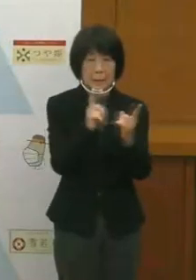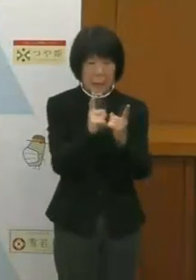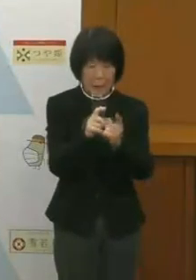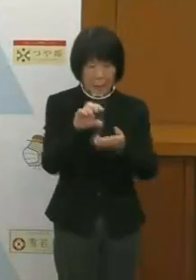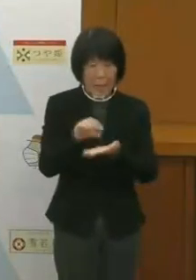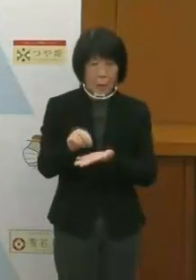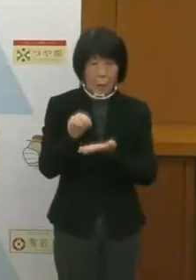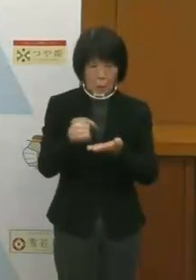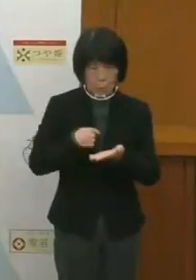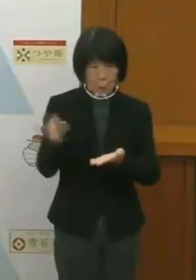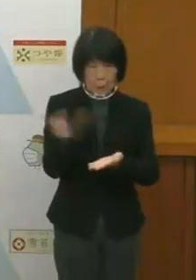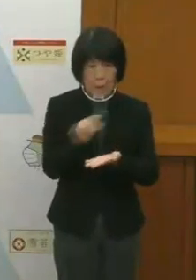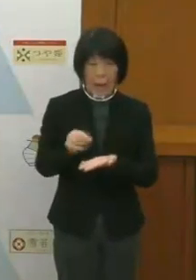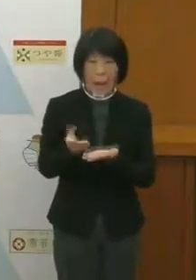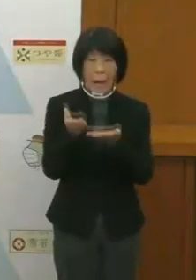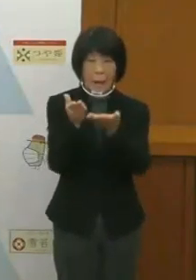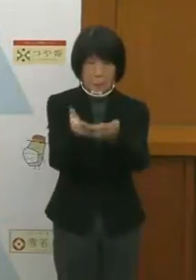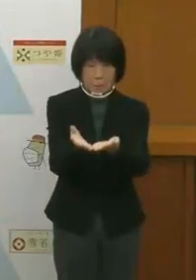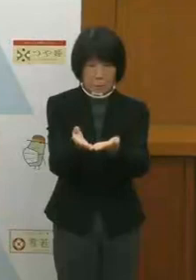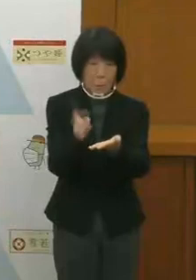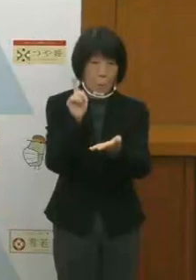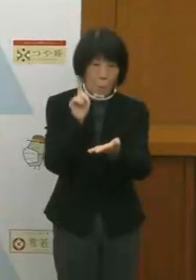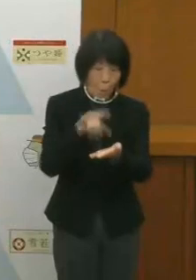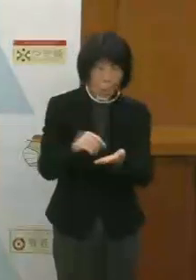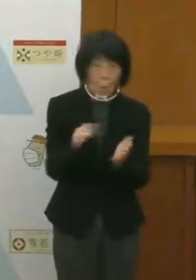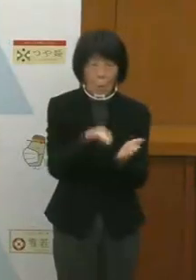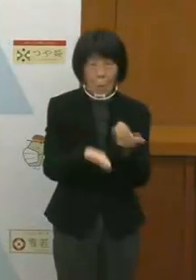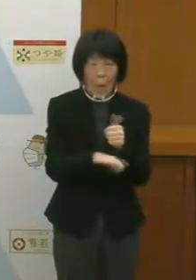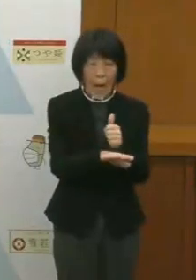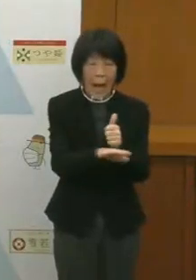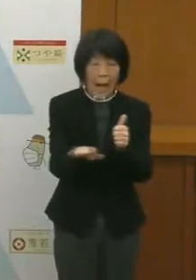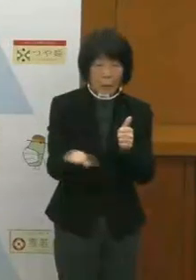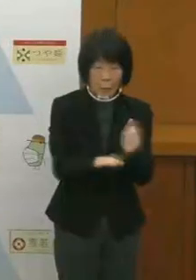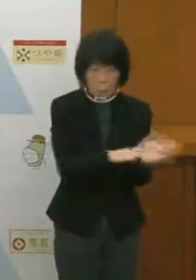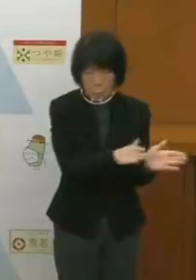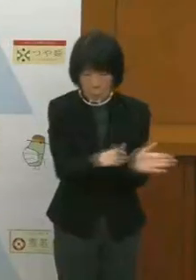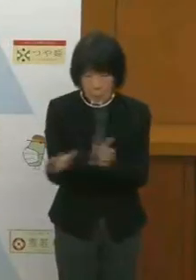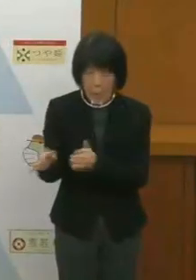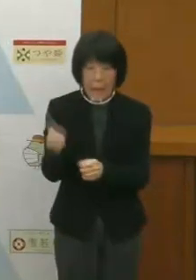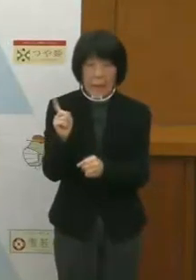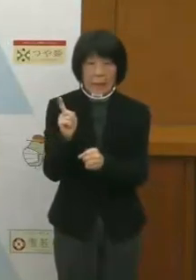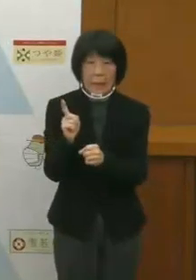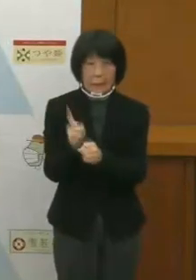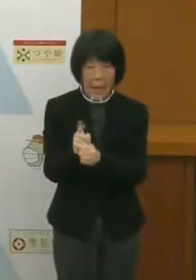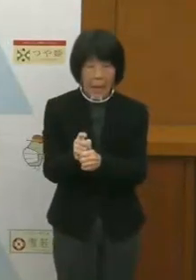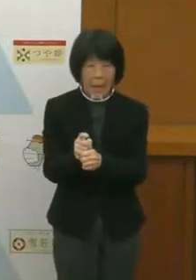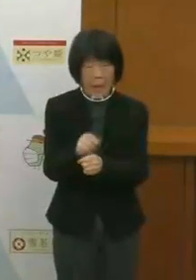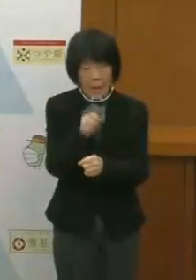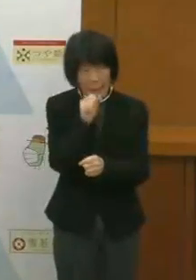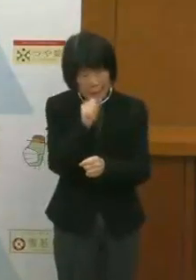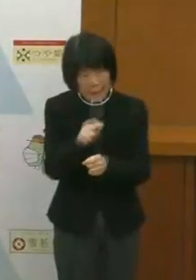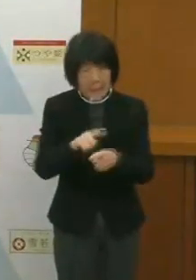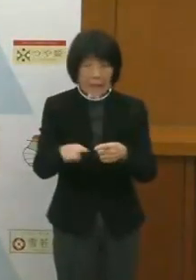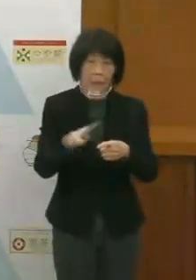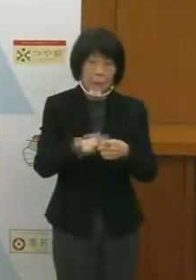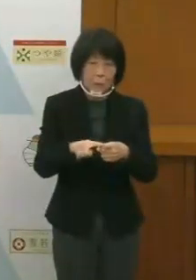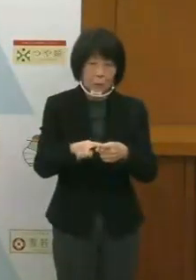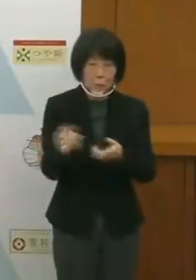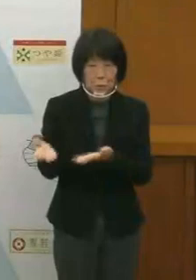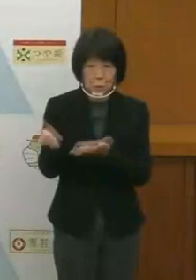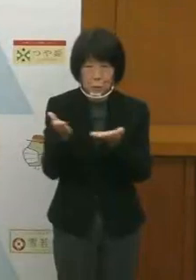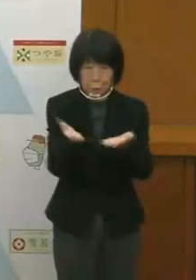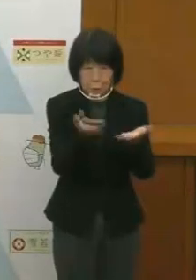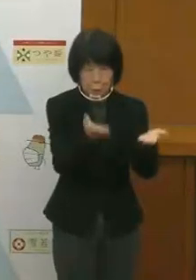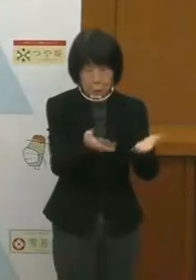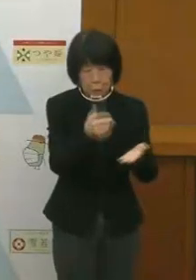転免許証を自主返納しやすい環境を作るため、自主返納者に対する特典やサービスの提